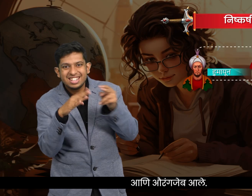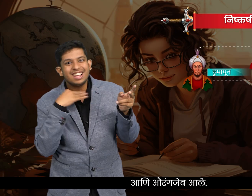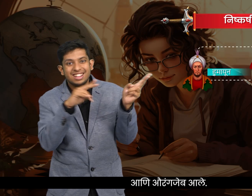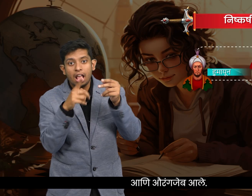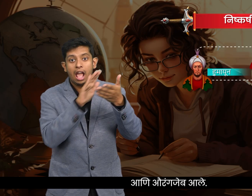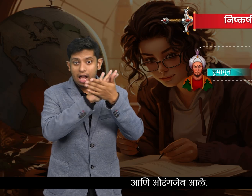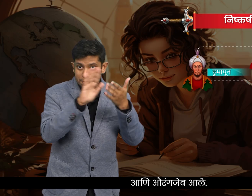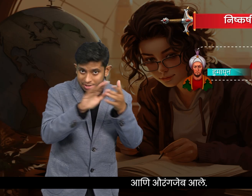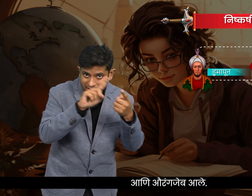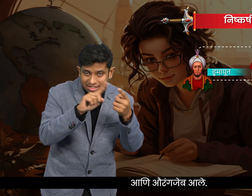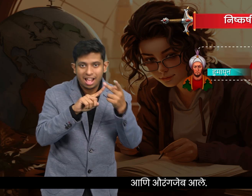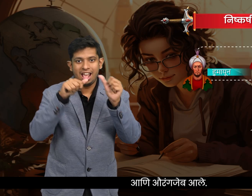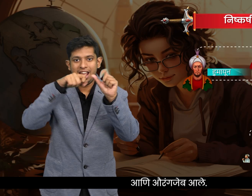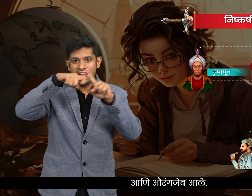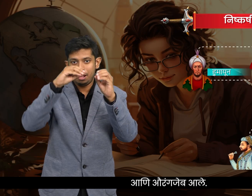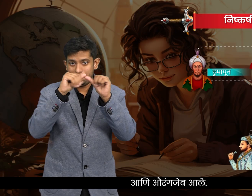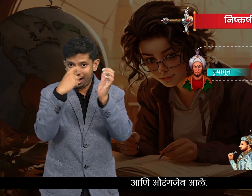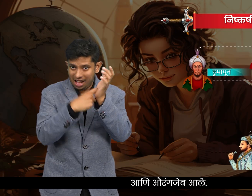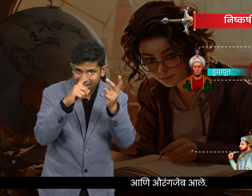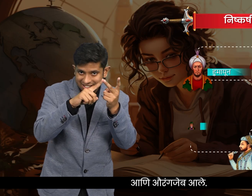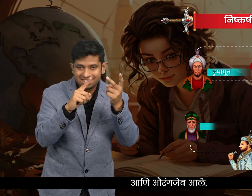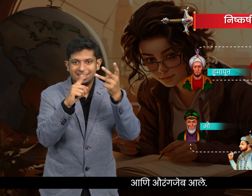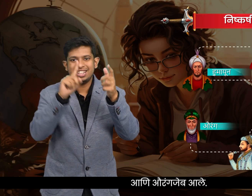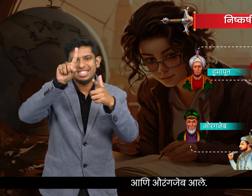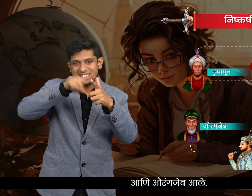आणि औरंगजेब आले.